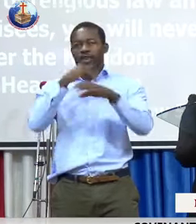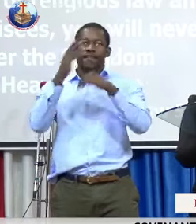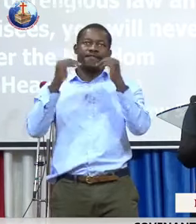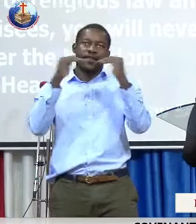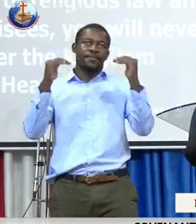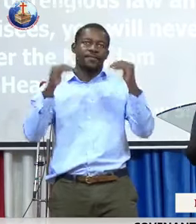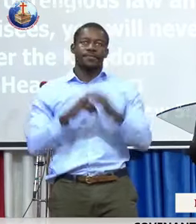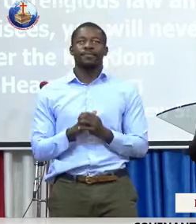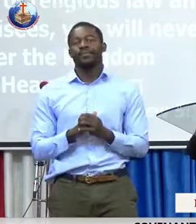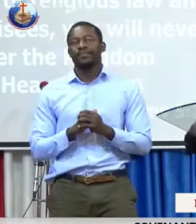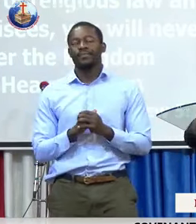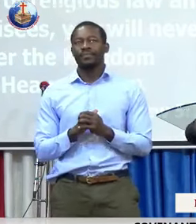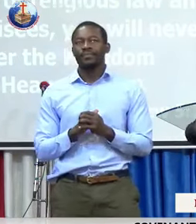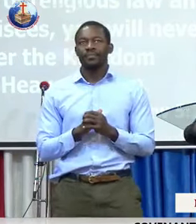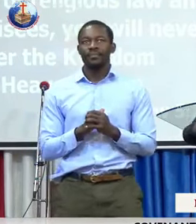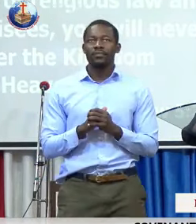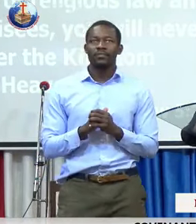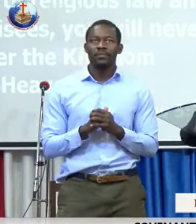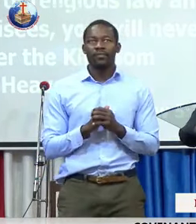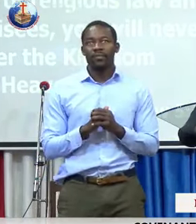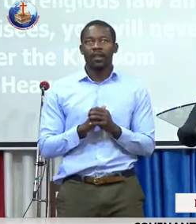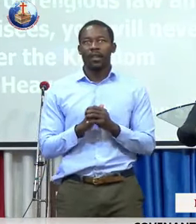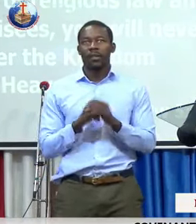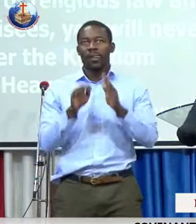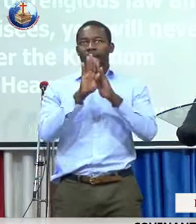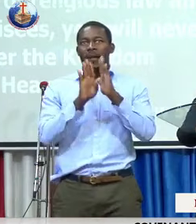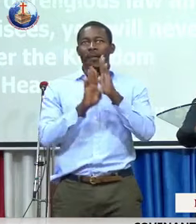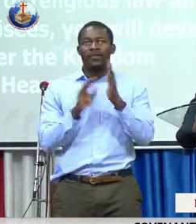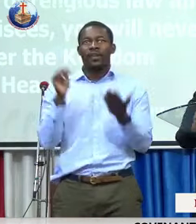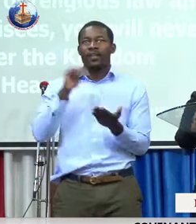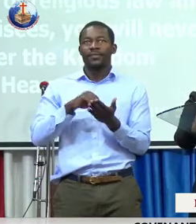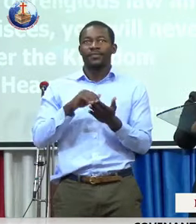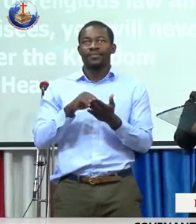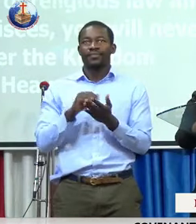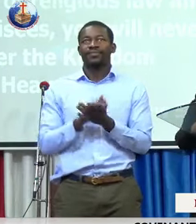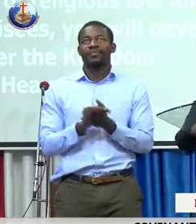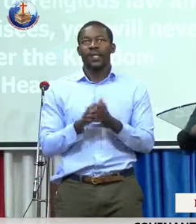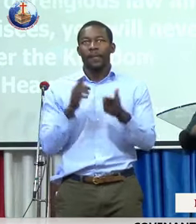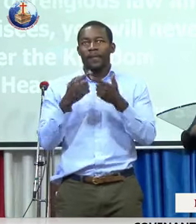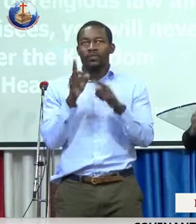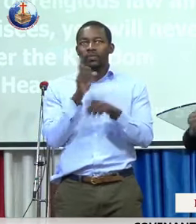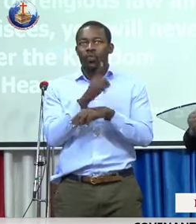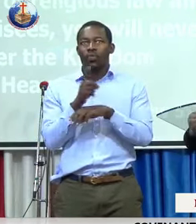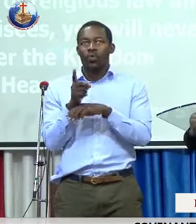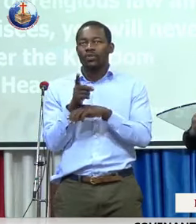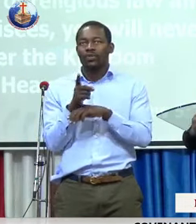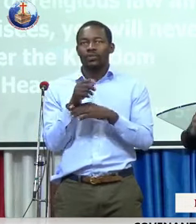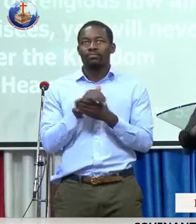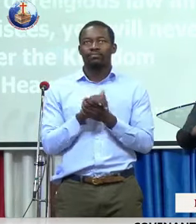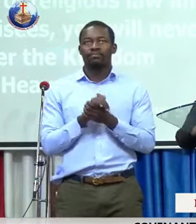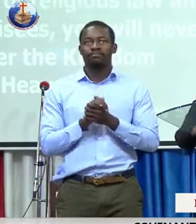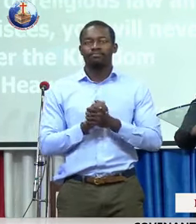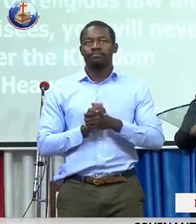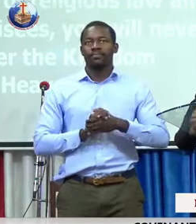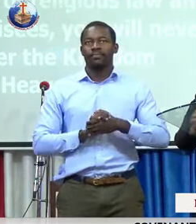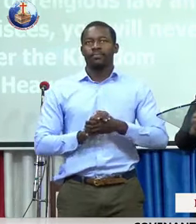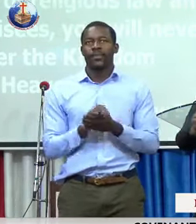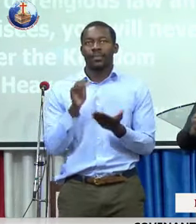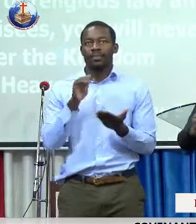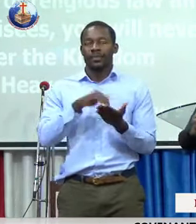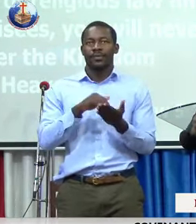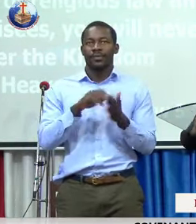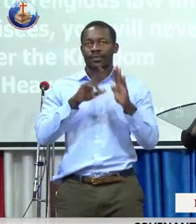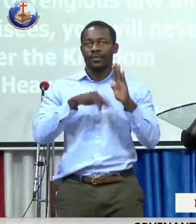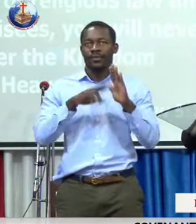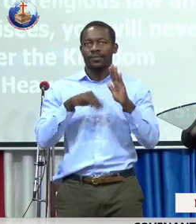Biblia inasema, furahini na kushangilia kwa kuwa thawabu yenu ni kubwa mbinguni, kwa maana ndivyo walivyo waudhi manabii waliokuwa kabla